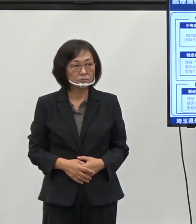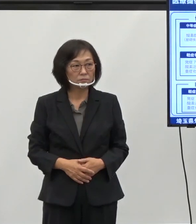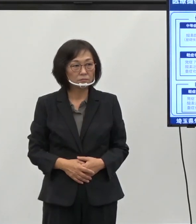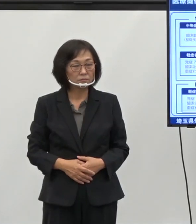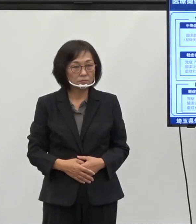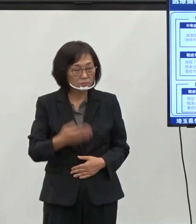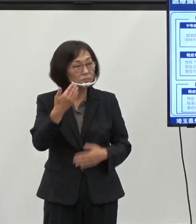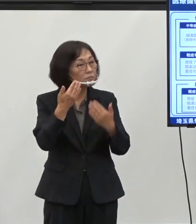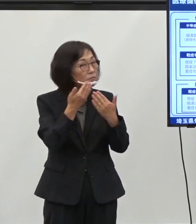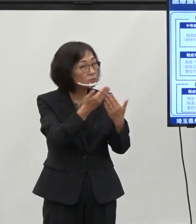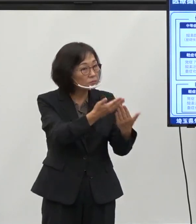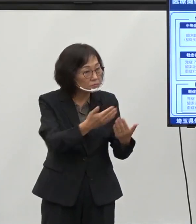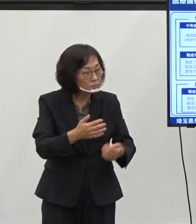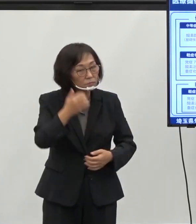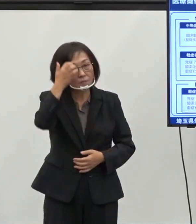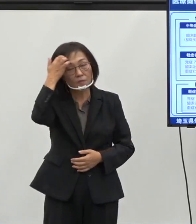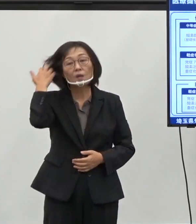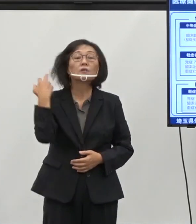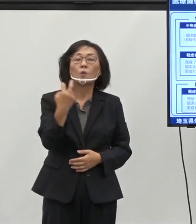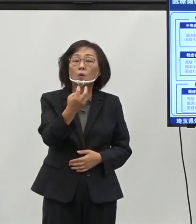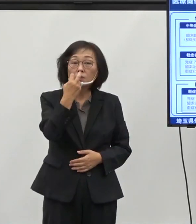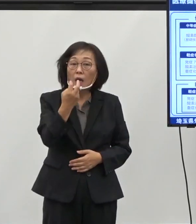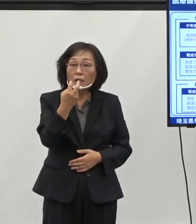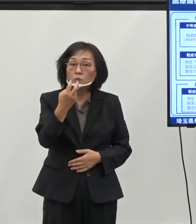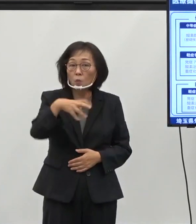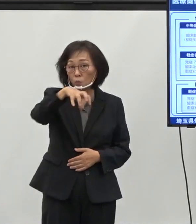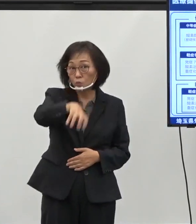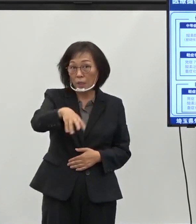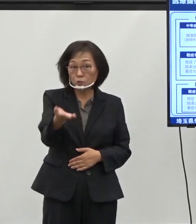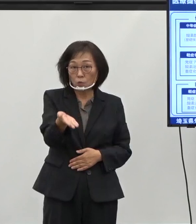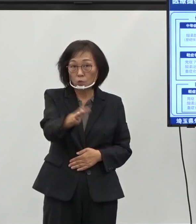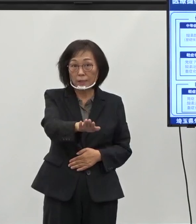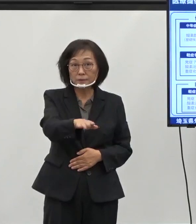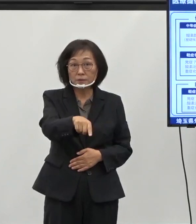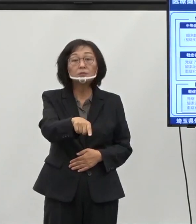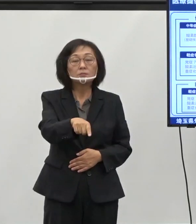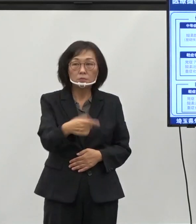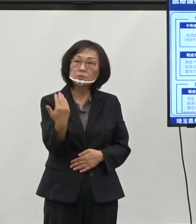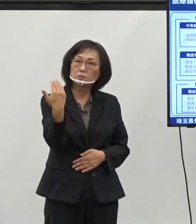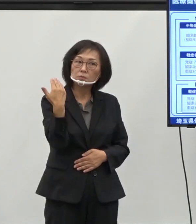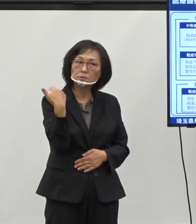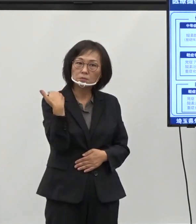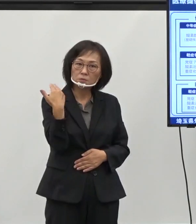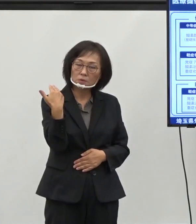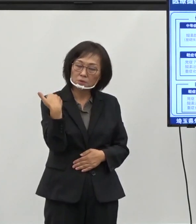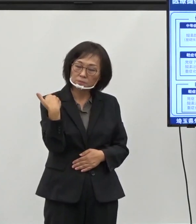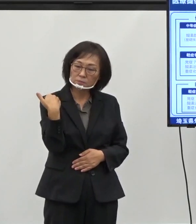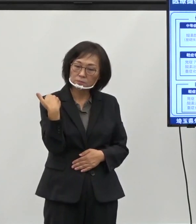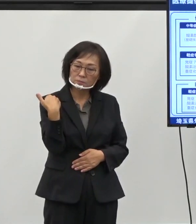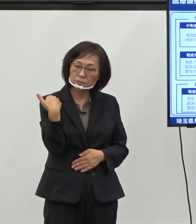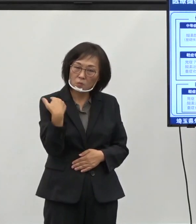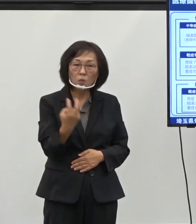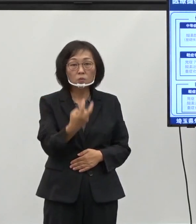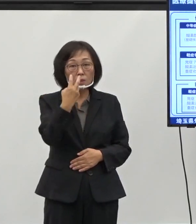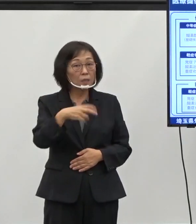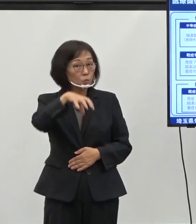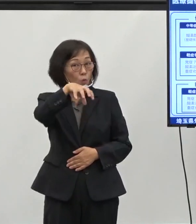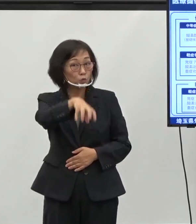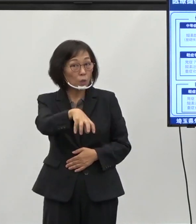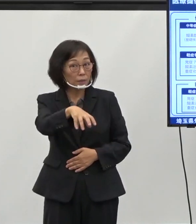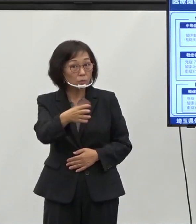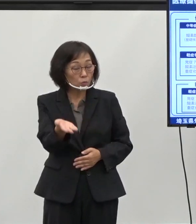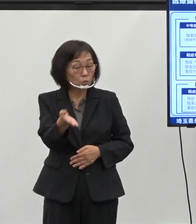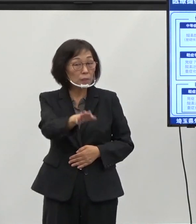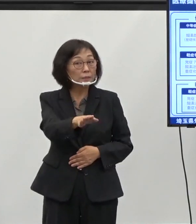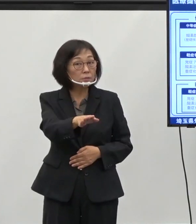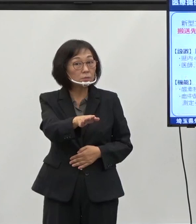すみません、酸素ステーションの設置についてなんですが、以前は酸素ステーションの設置について知事にお伺